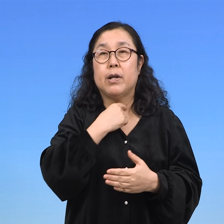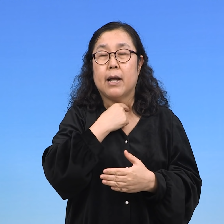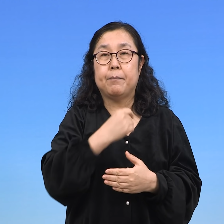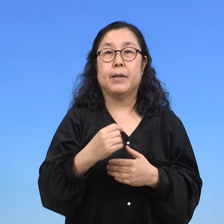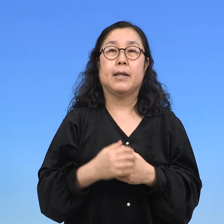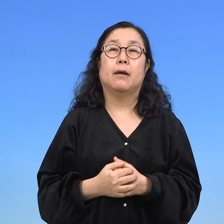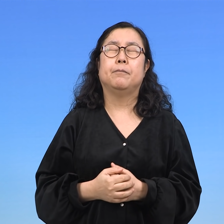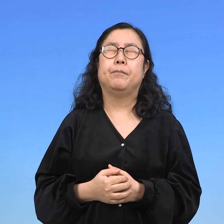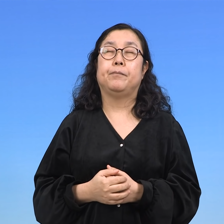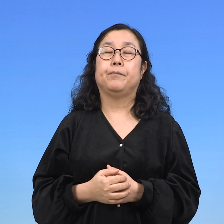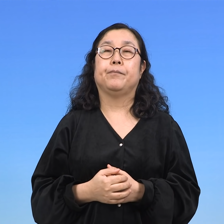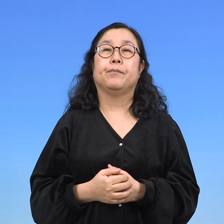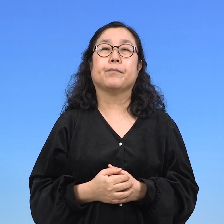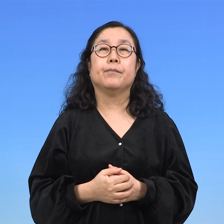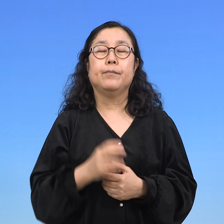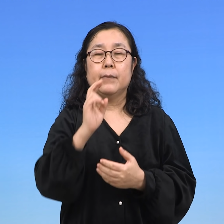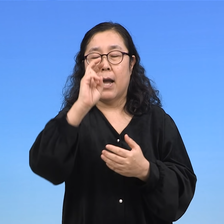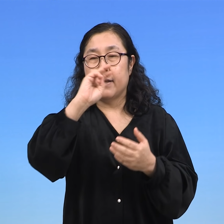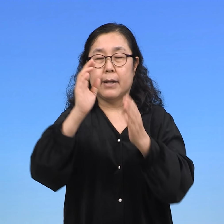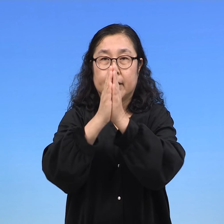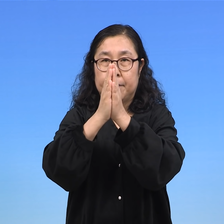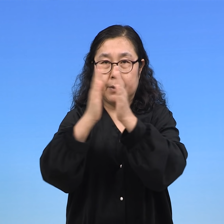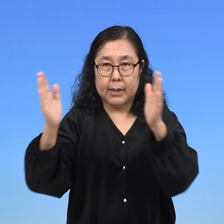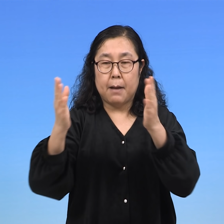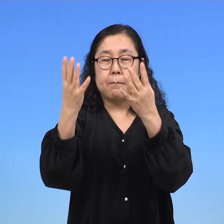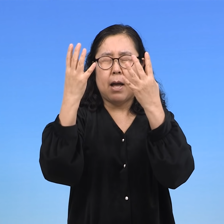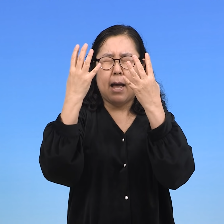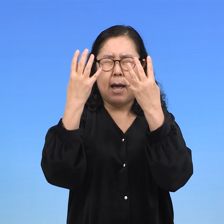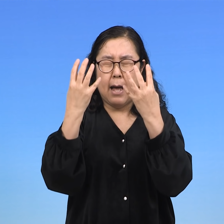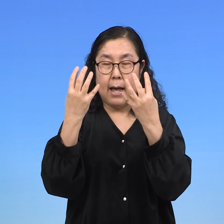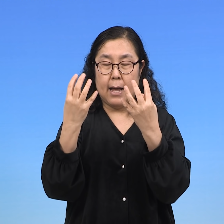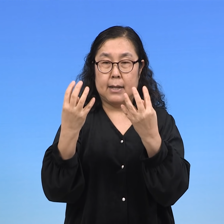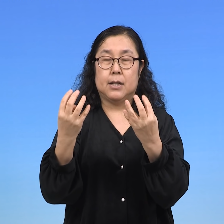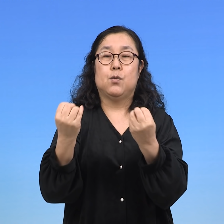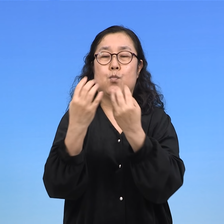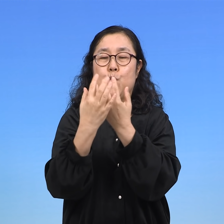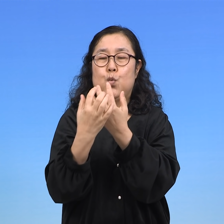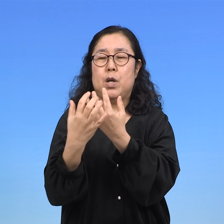원합니다. 수많은 무리들 줄지어